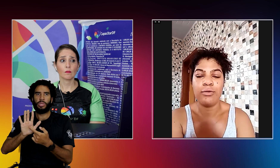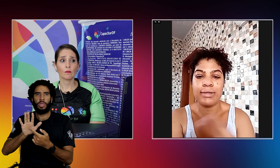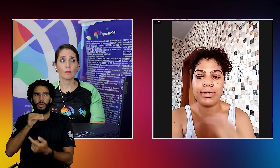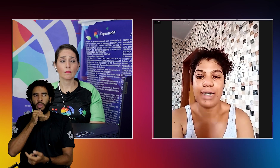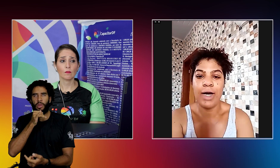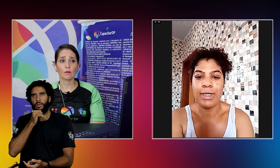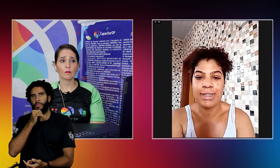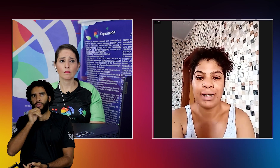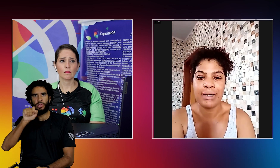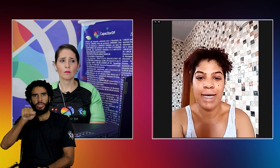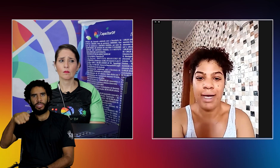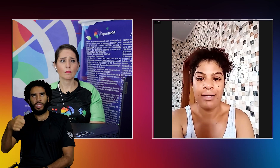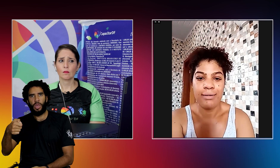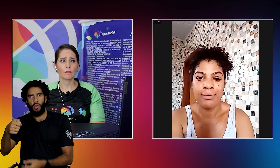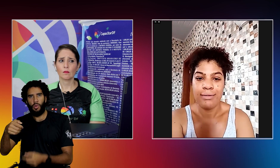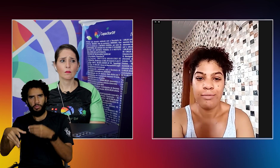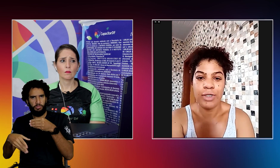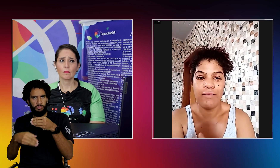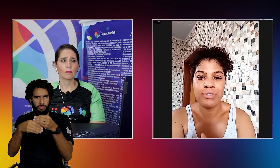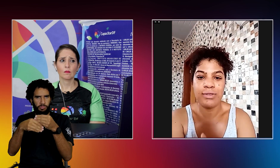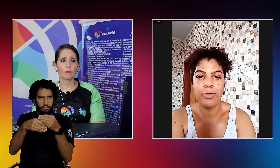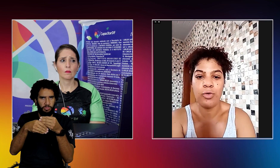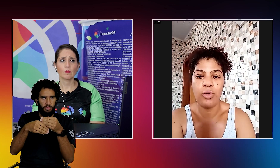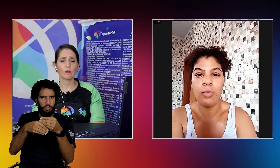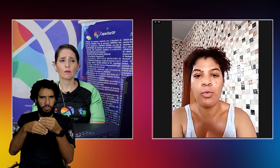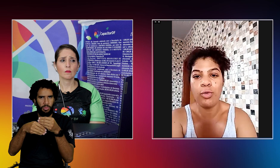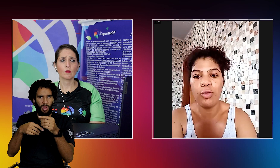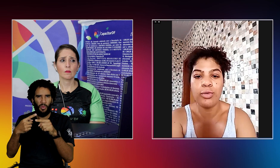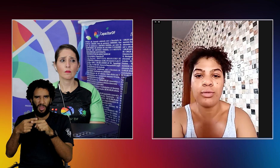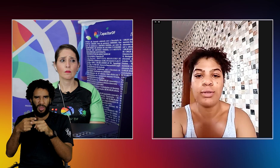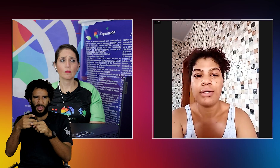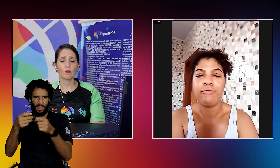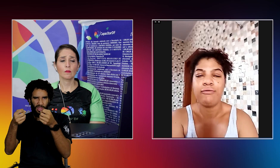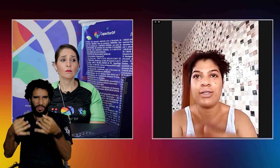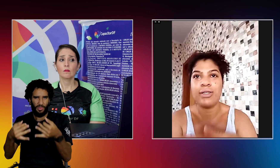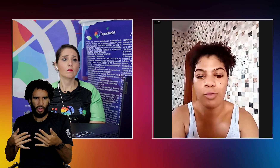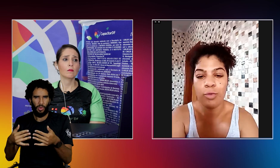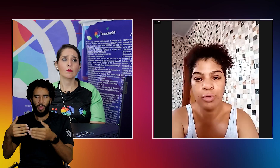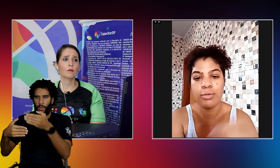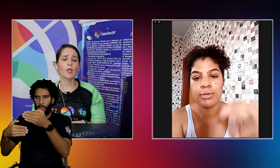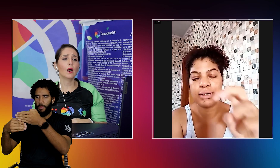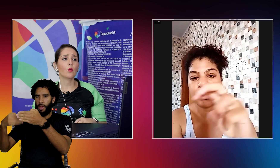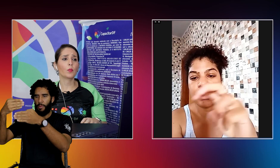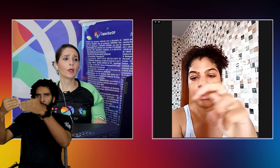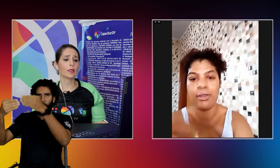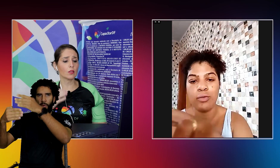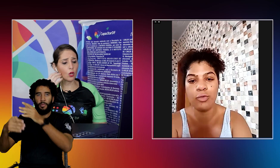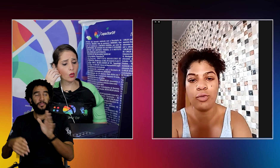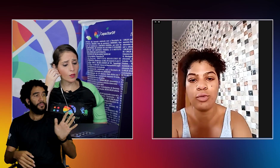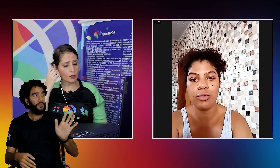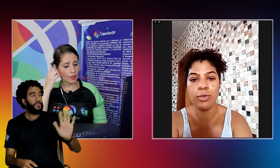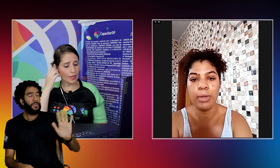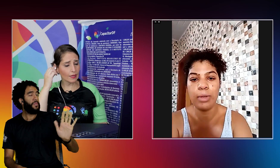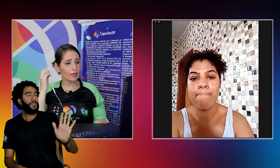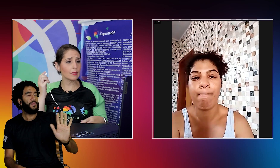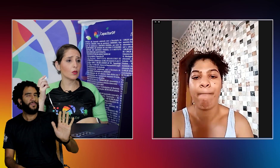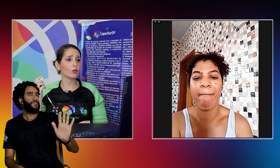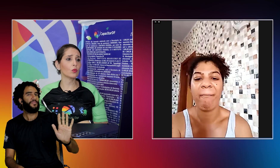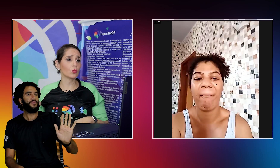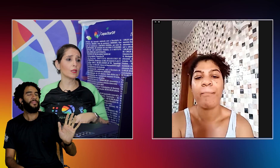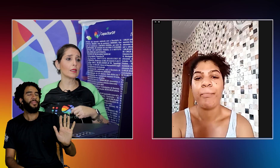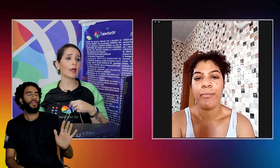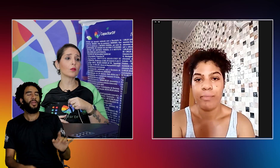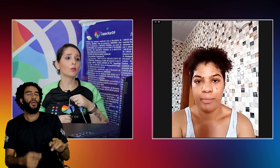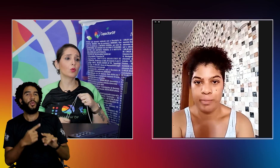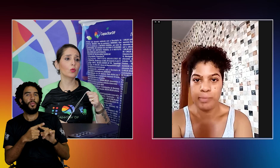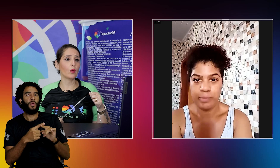outro sinal antes de sentar? Porque você explicou o muro, fazer o muro, sentar, Não, né, no porque muro. só essa questão